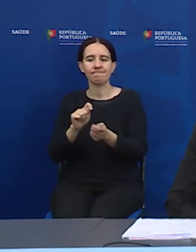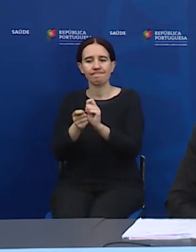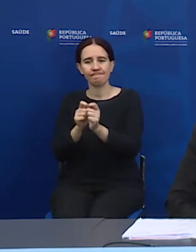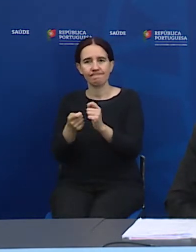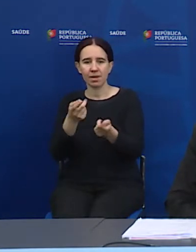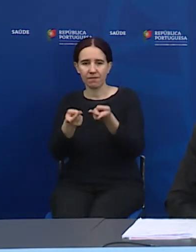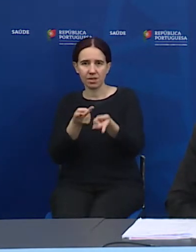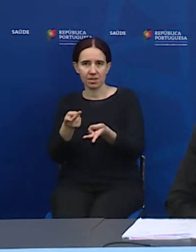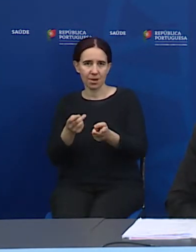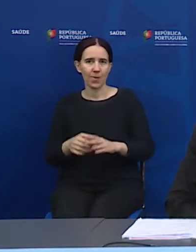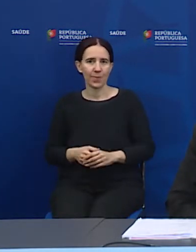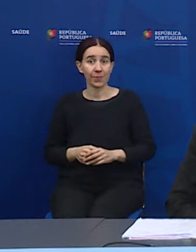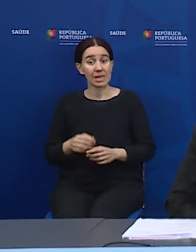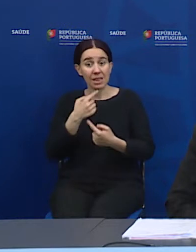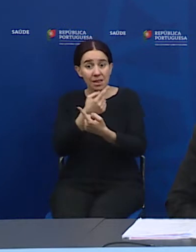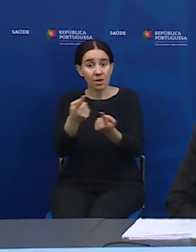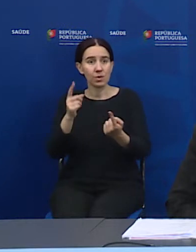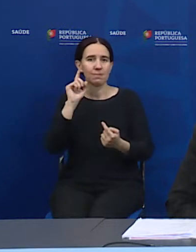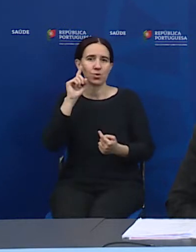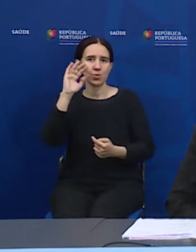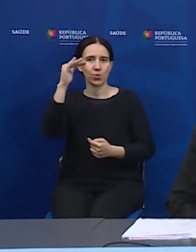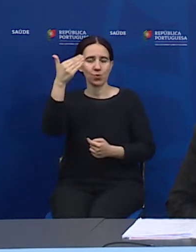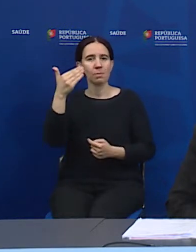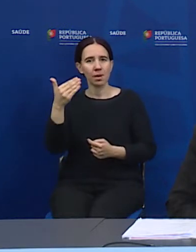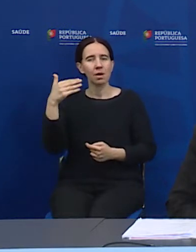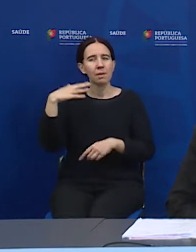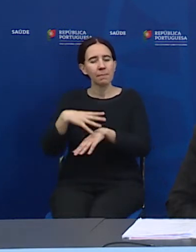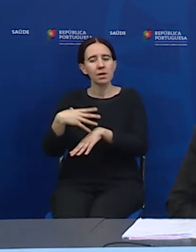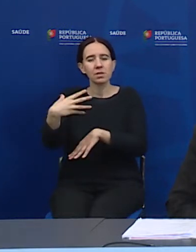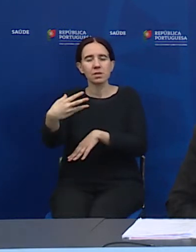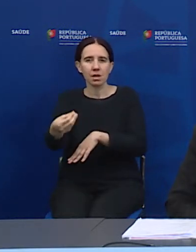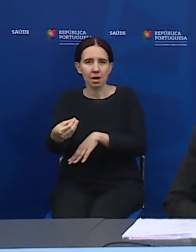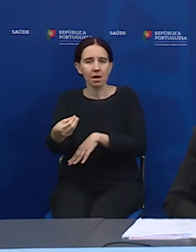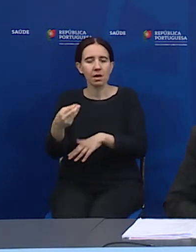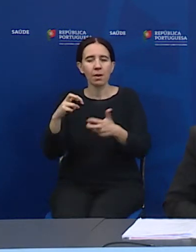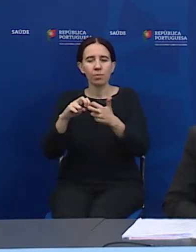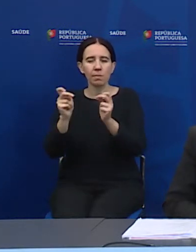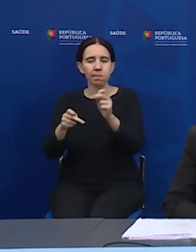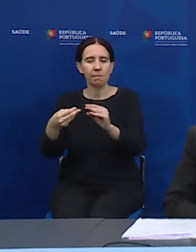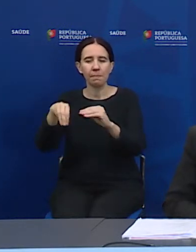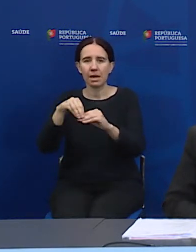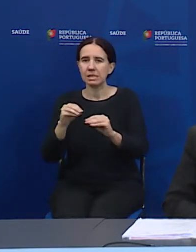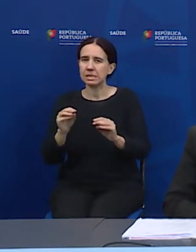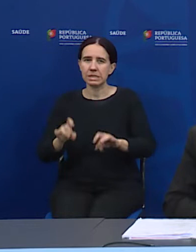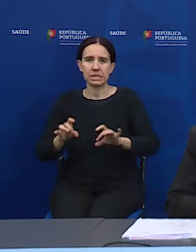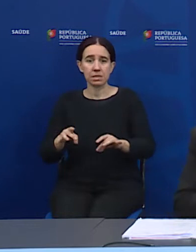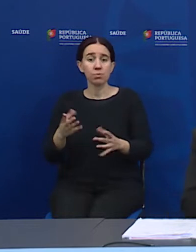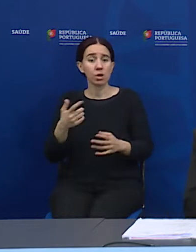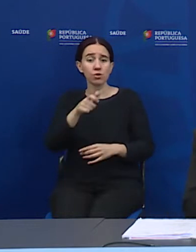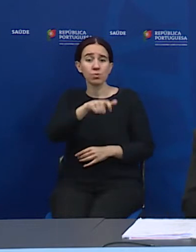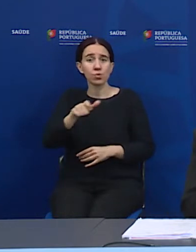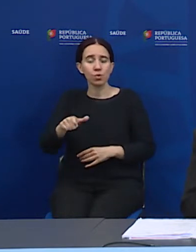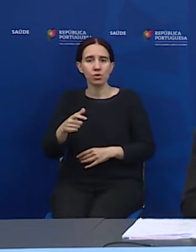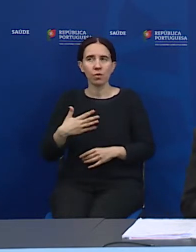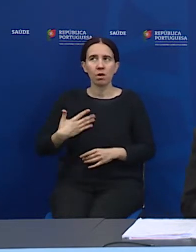necessária a avaliação isto é importantíssimo que seja dito para não vermos mais tarde a ter problemas adicionais porque entretanto as